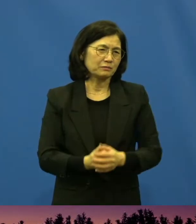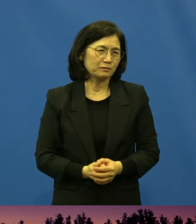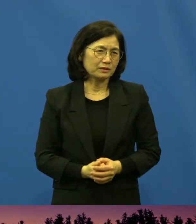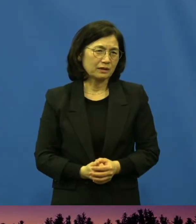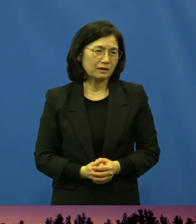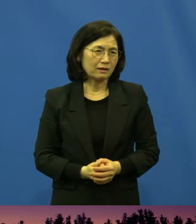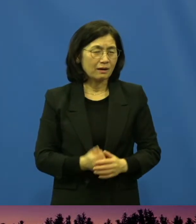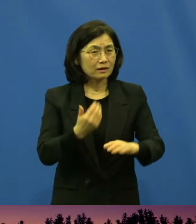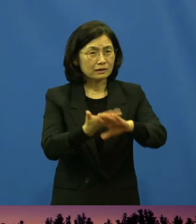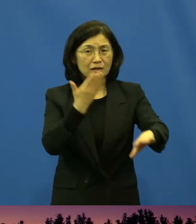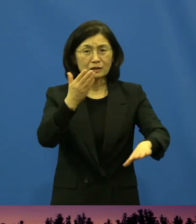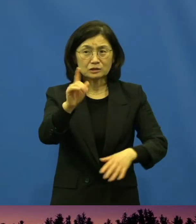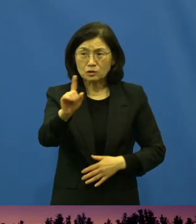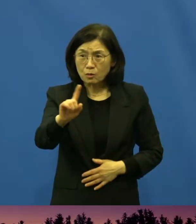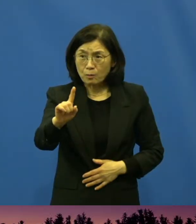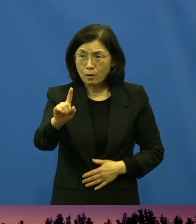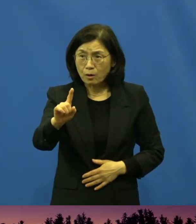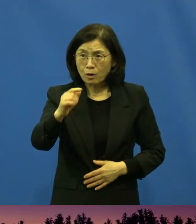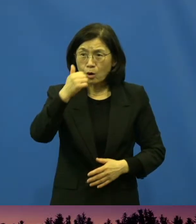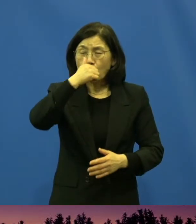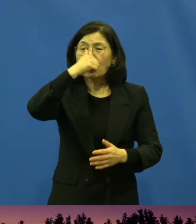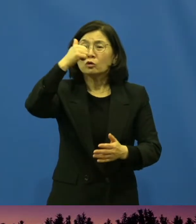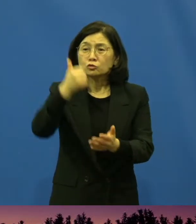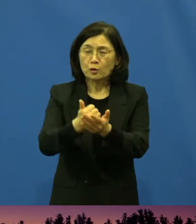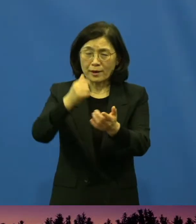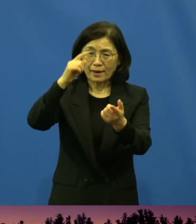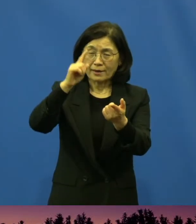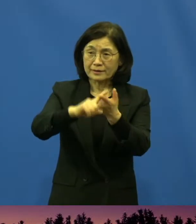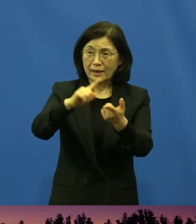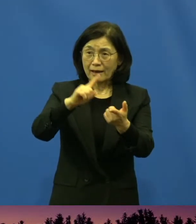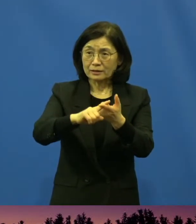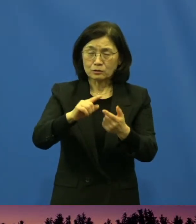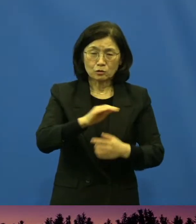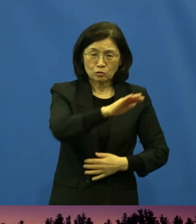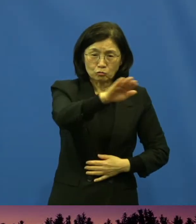뭐가 달라졌어요? 죄에 대한 태도가 달라졌어요.